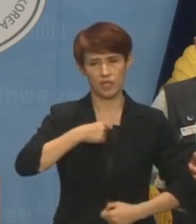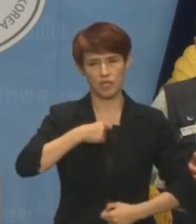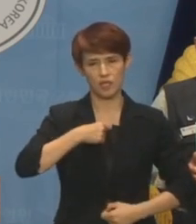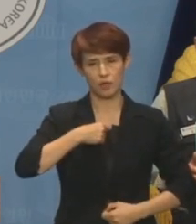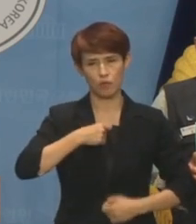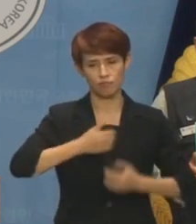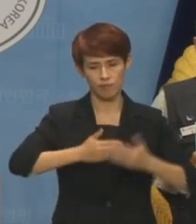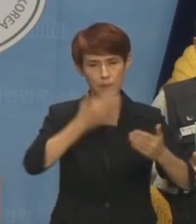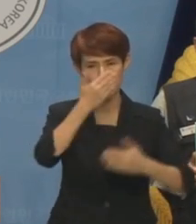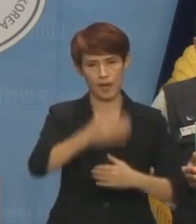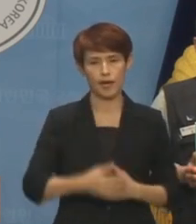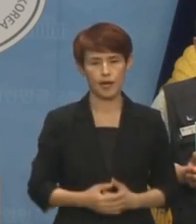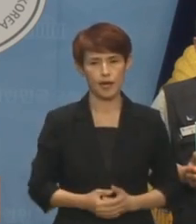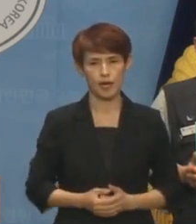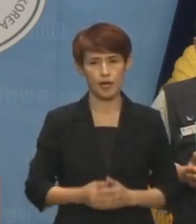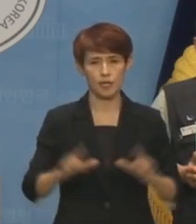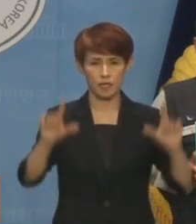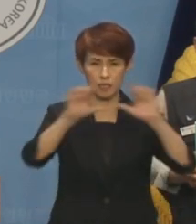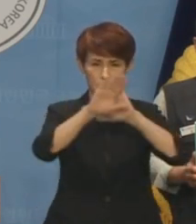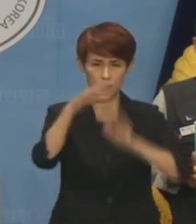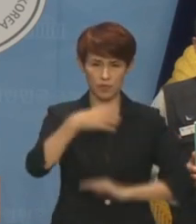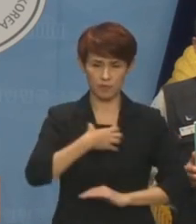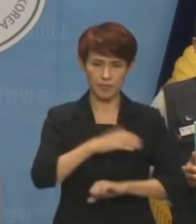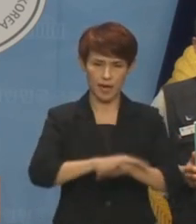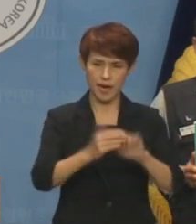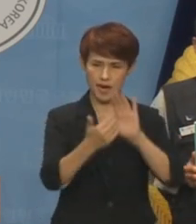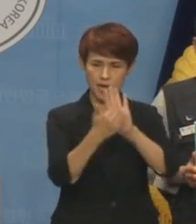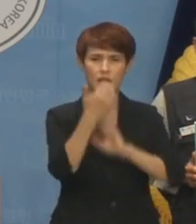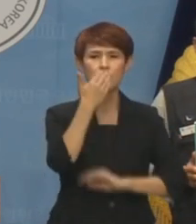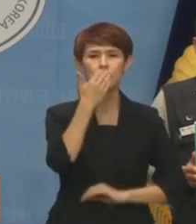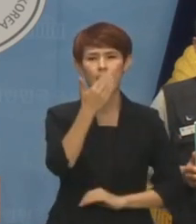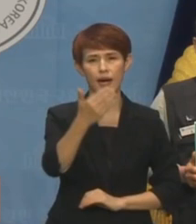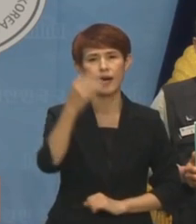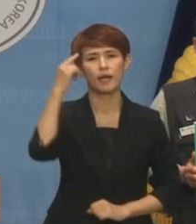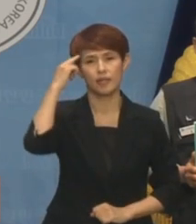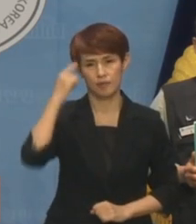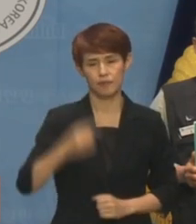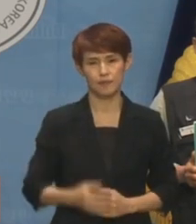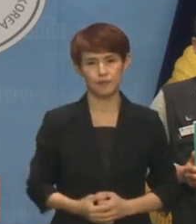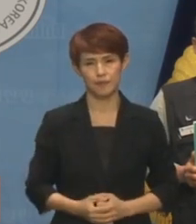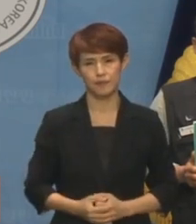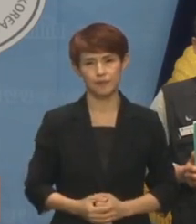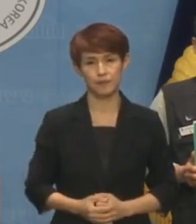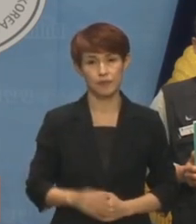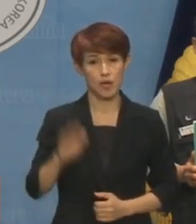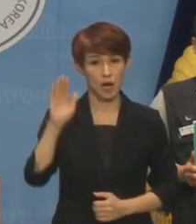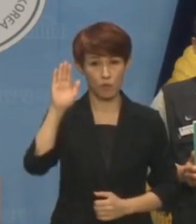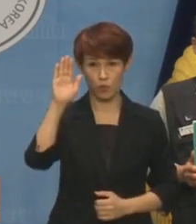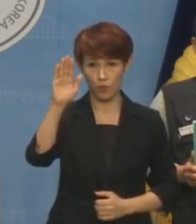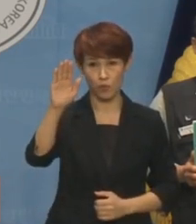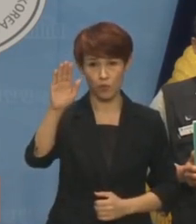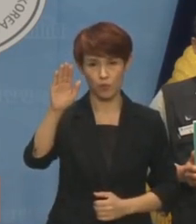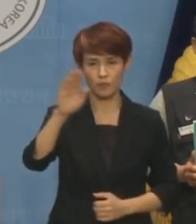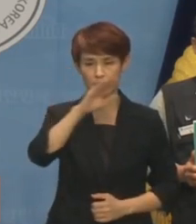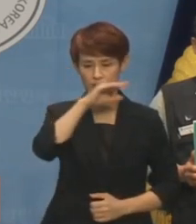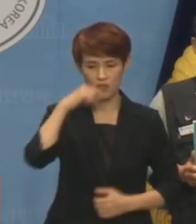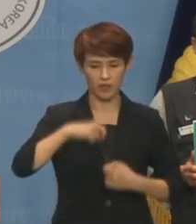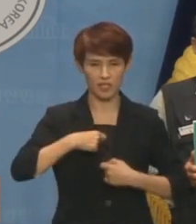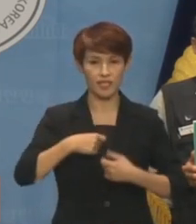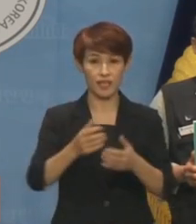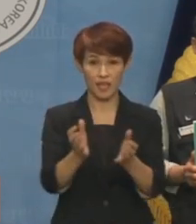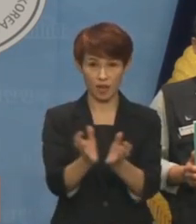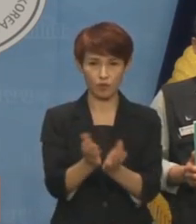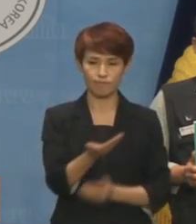있고 그리고 정말 기후위기를 제대로 대응할 수 있다라고 생각합니다. 앞으로 정의당도 여기 있는